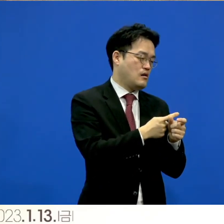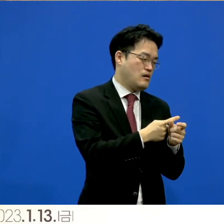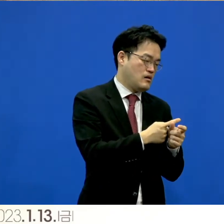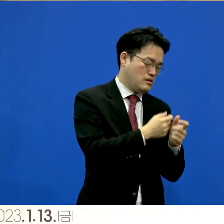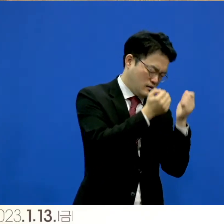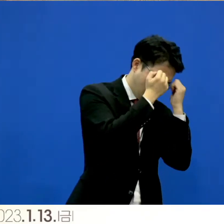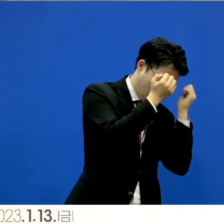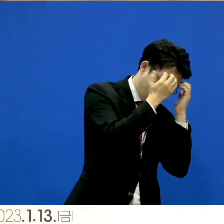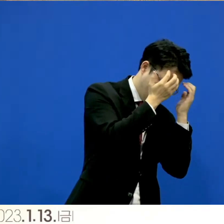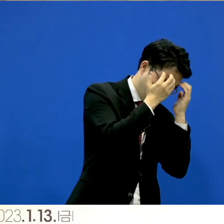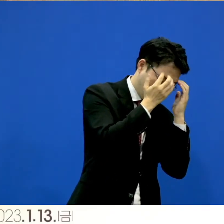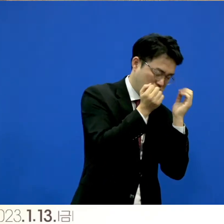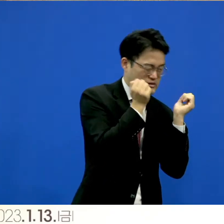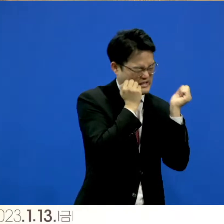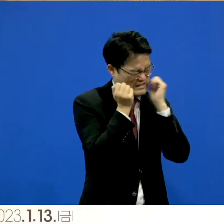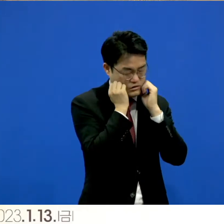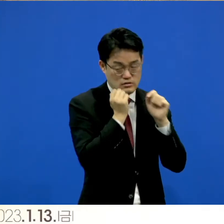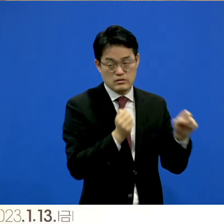만한 모습이 아니고